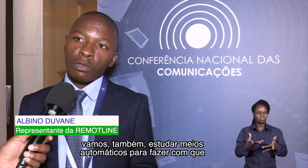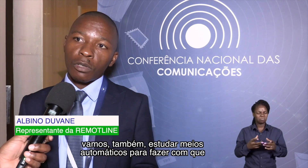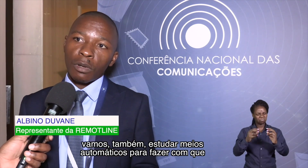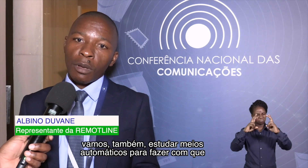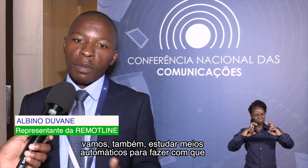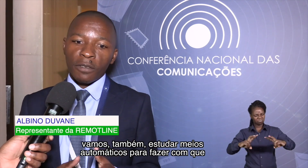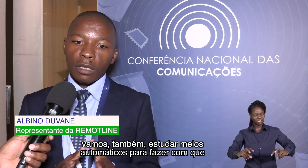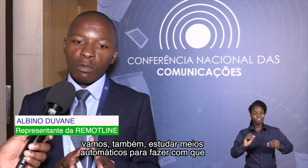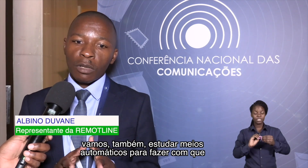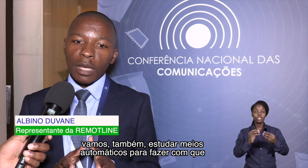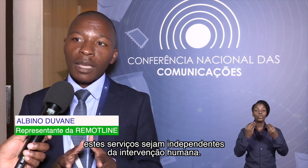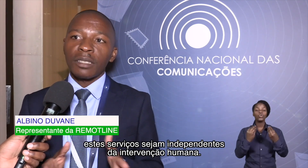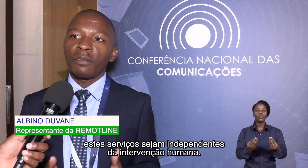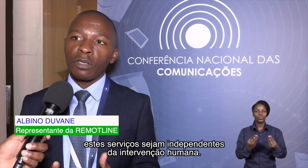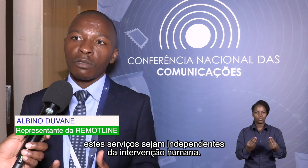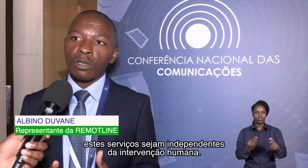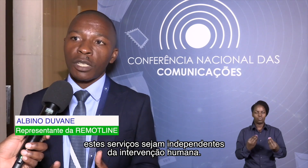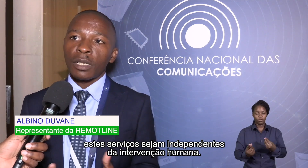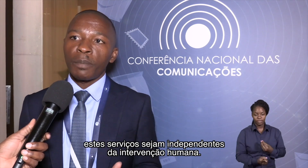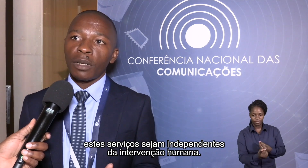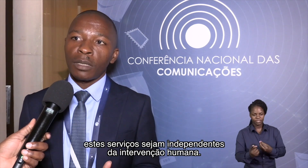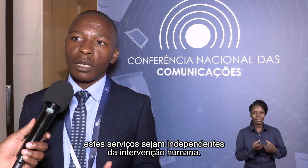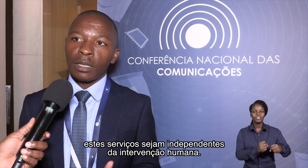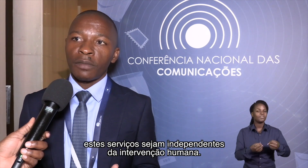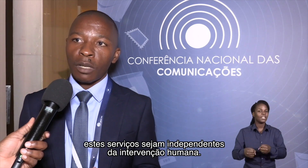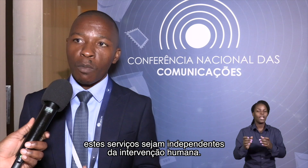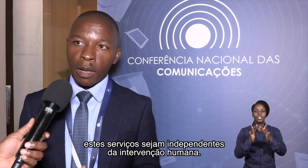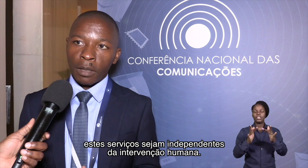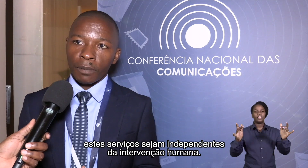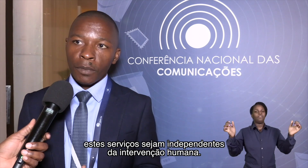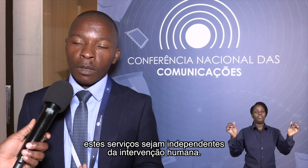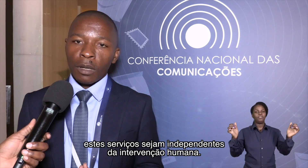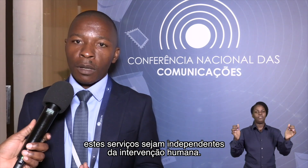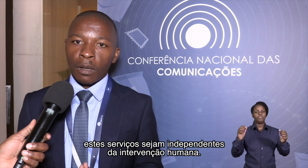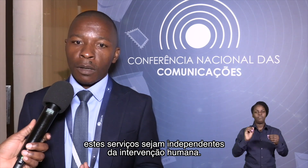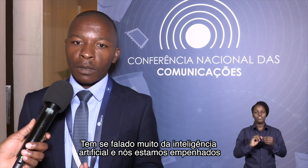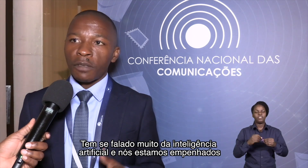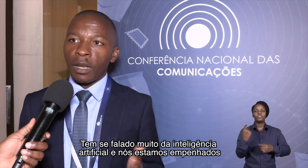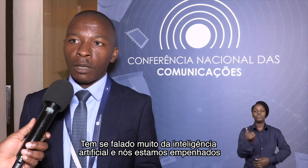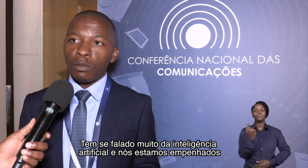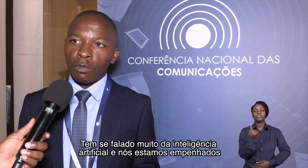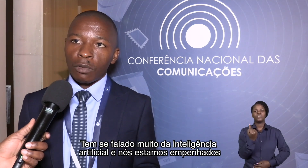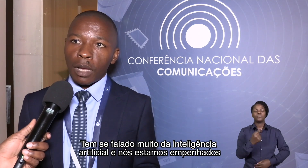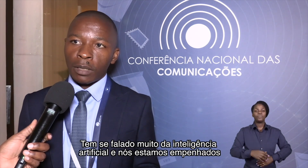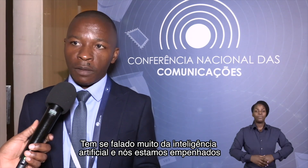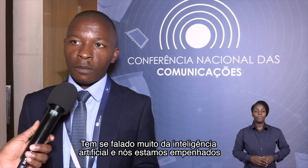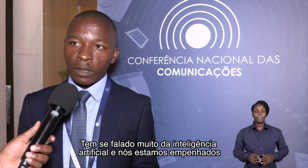automáticos para fazer com que esse serviço seja independente da intervenção humana. Tem-se falado muito da